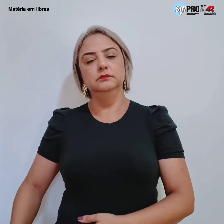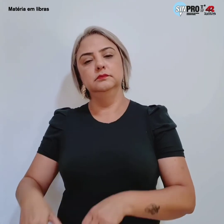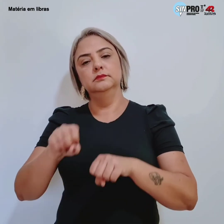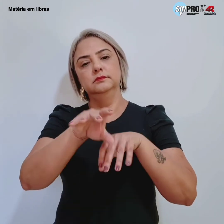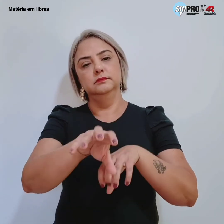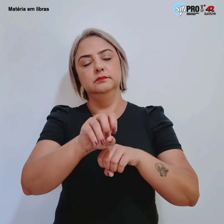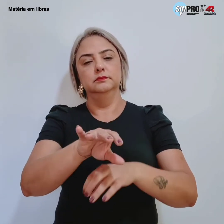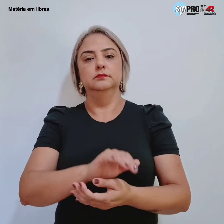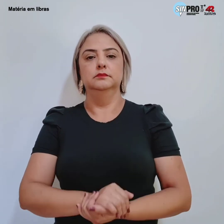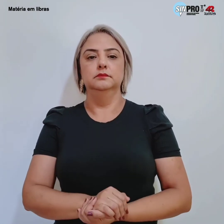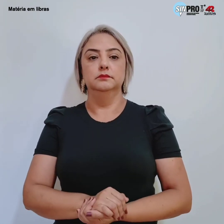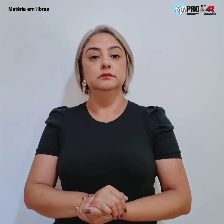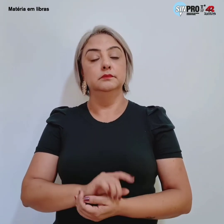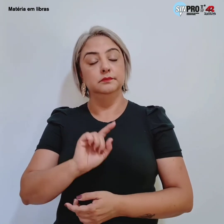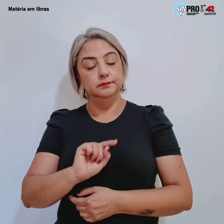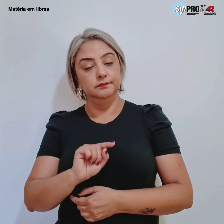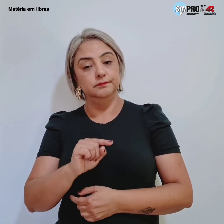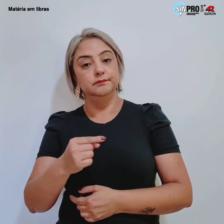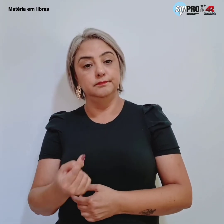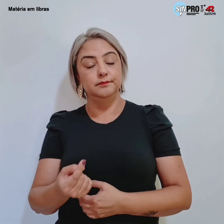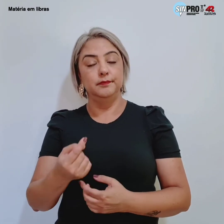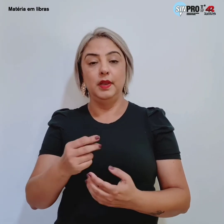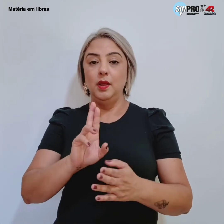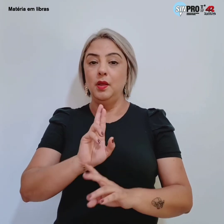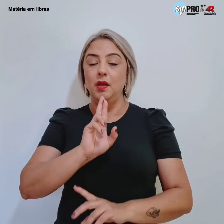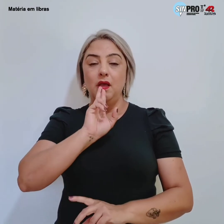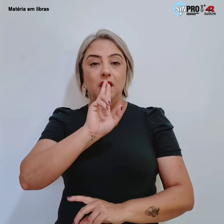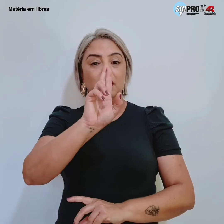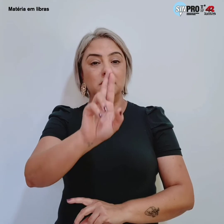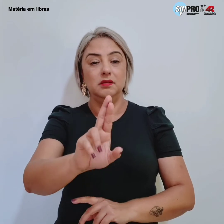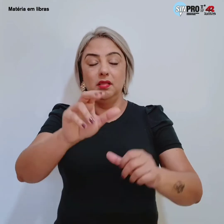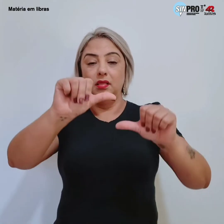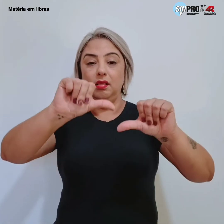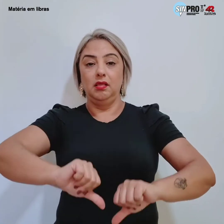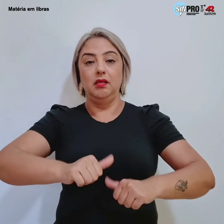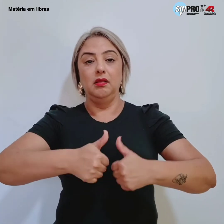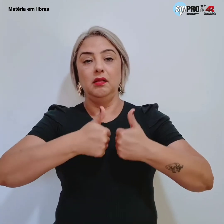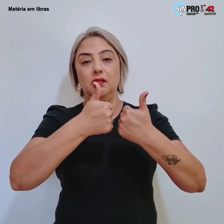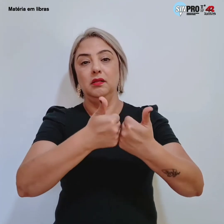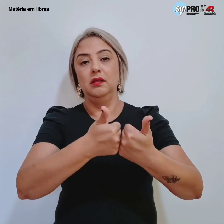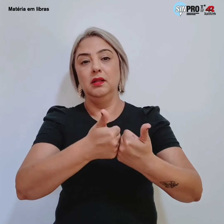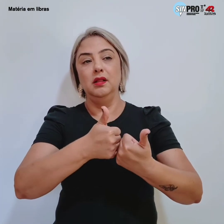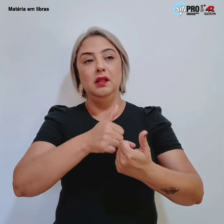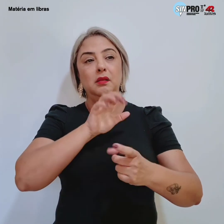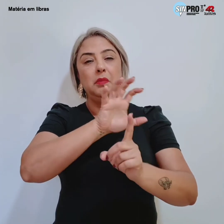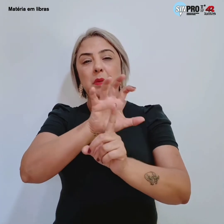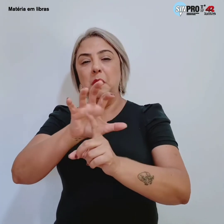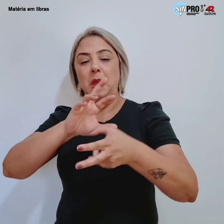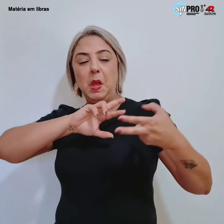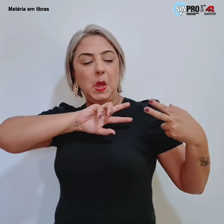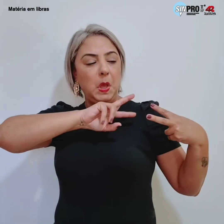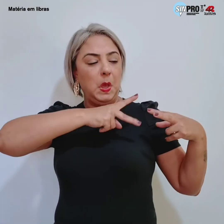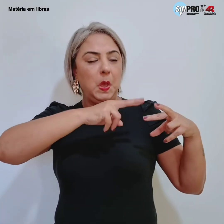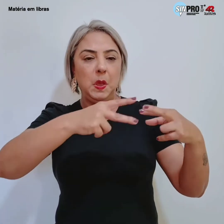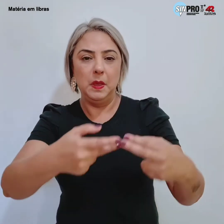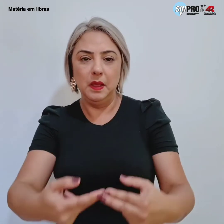ensino. Com isso, o reflexo na qualidade do ensino atinge toda uma geração,